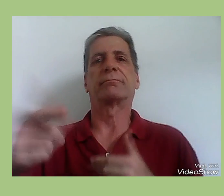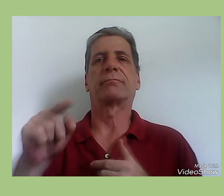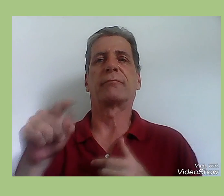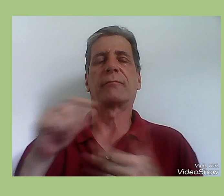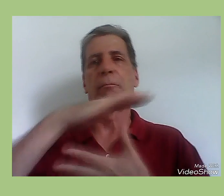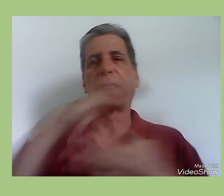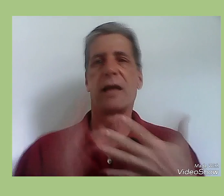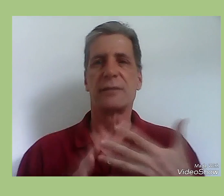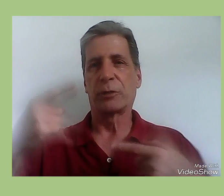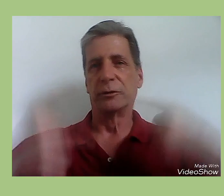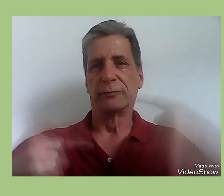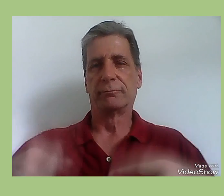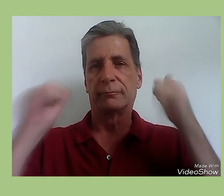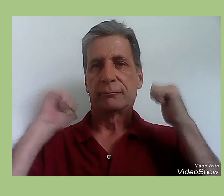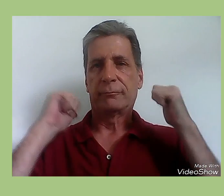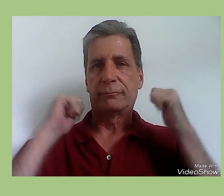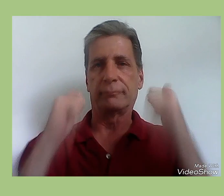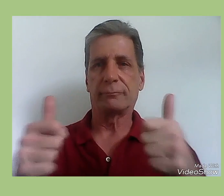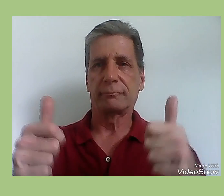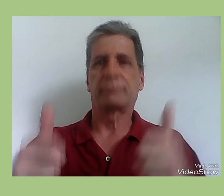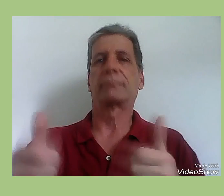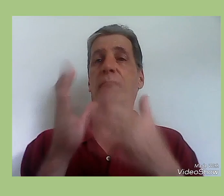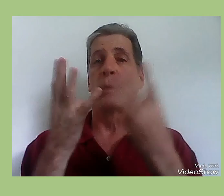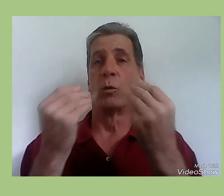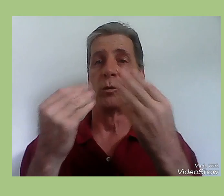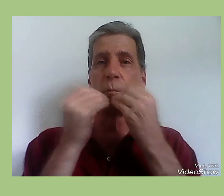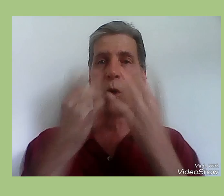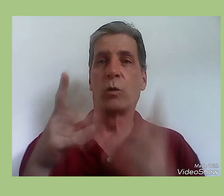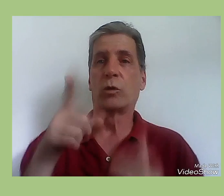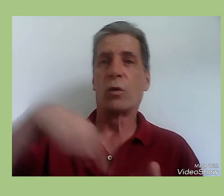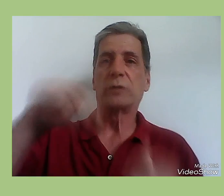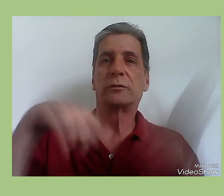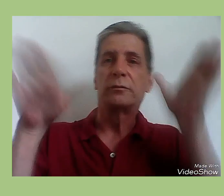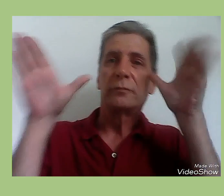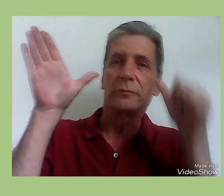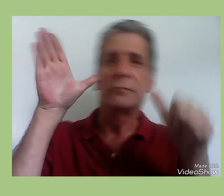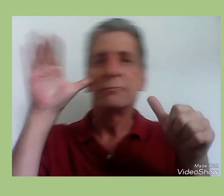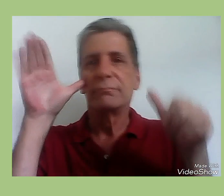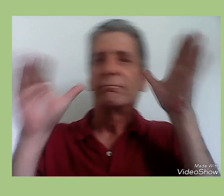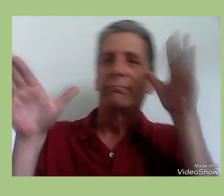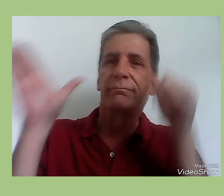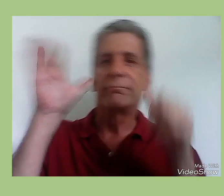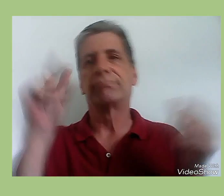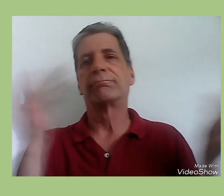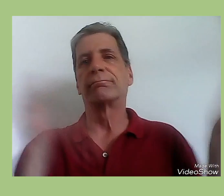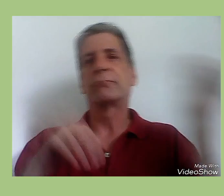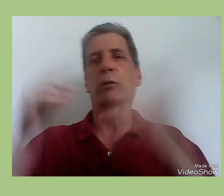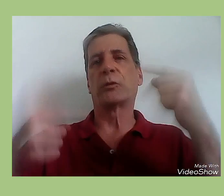acho que teremos argumentos ponderáveis, como diz o senador Castro, mas a matéria certamente está submetida ao Poder Judiciário. O senador Anastasia foi